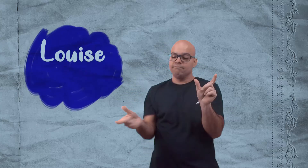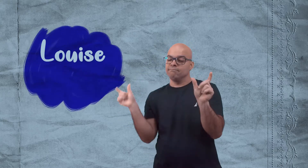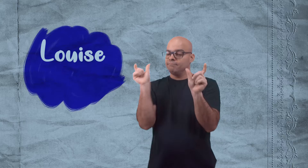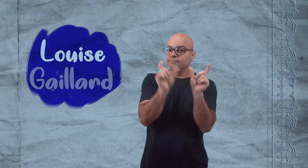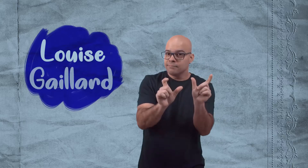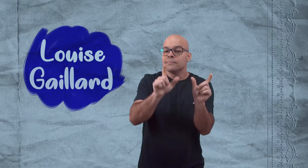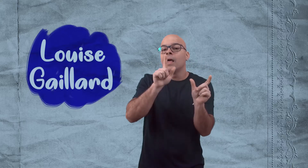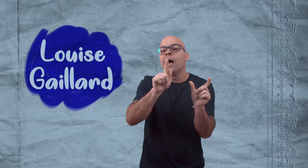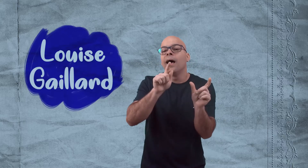Gaillard.